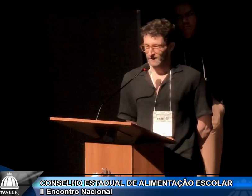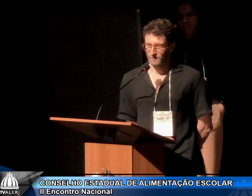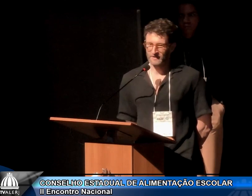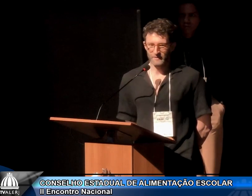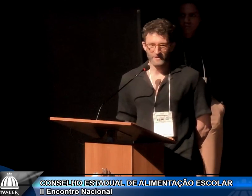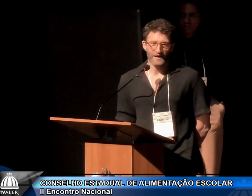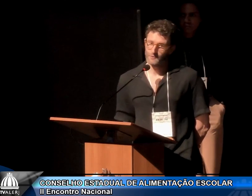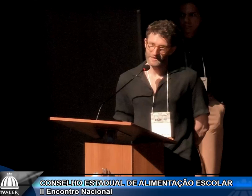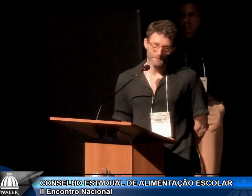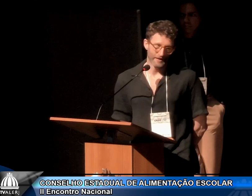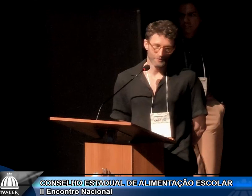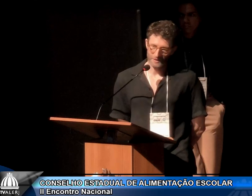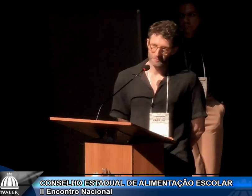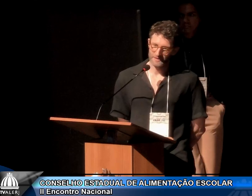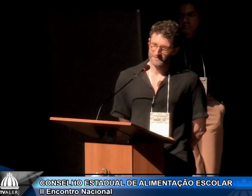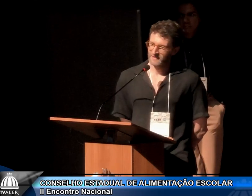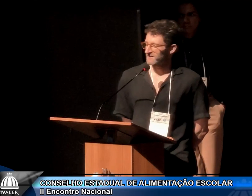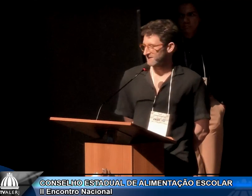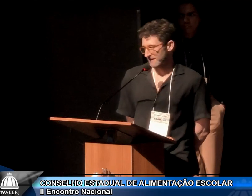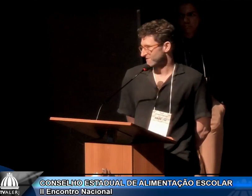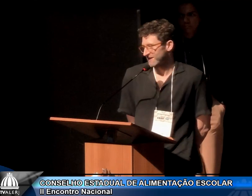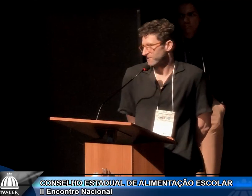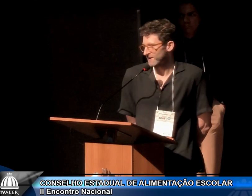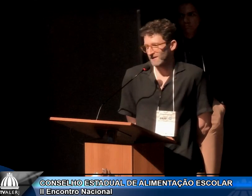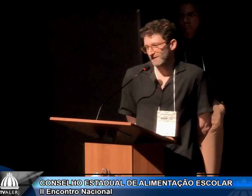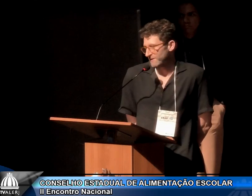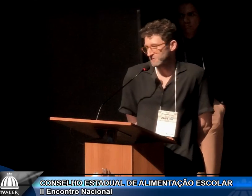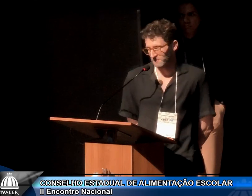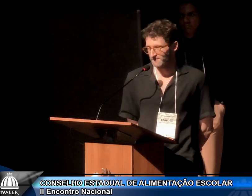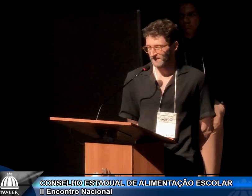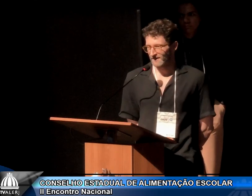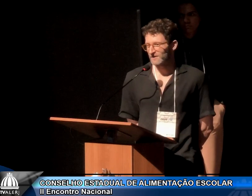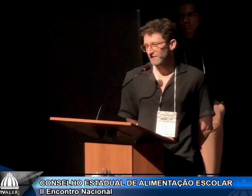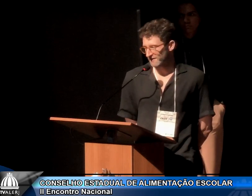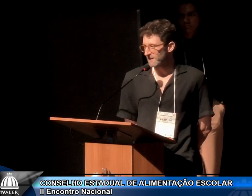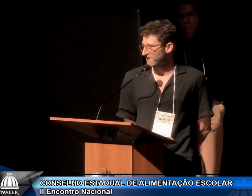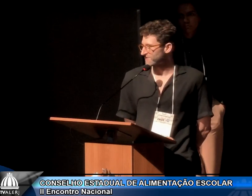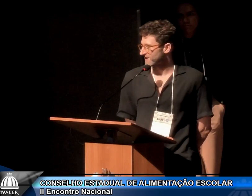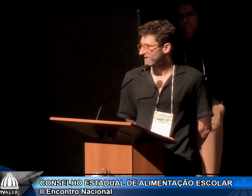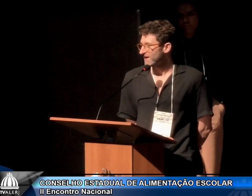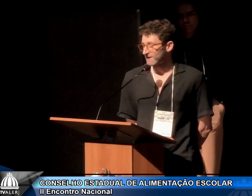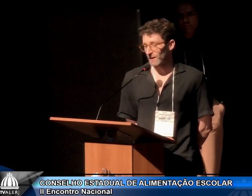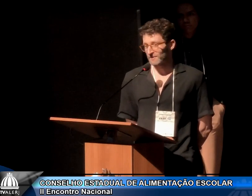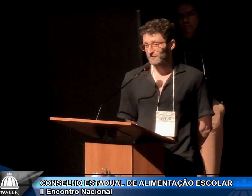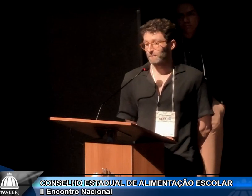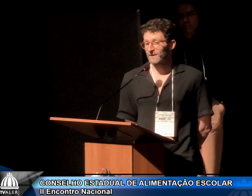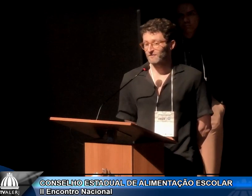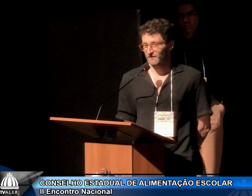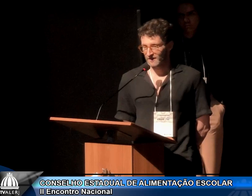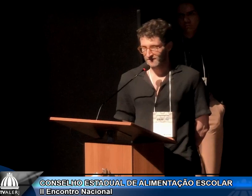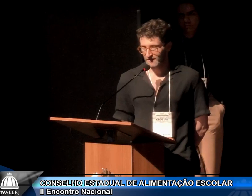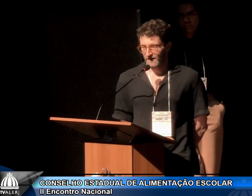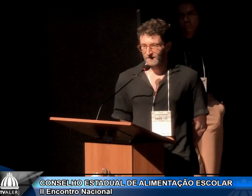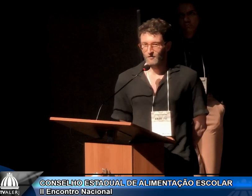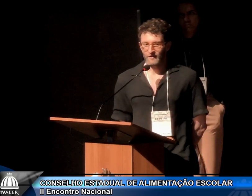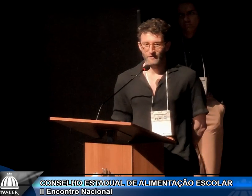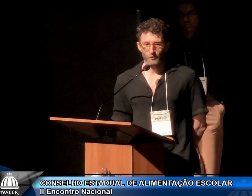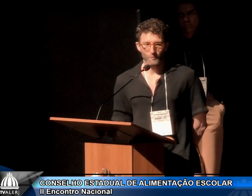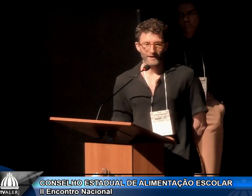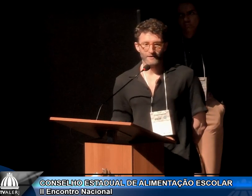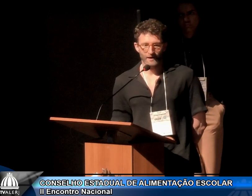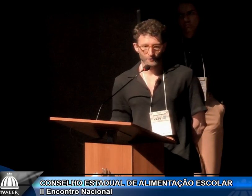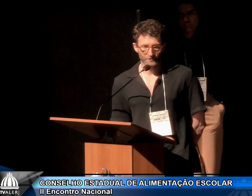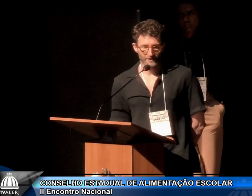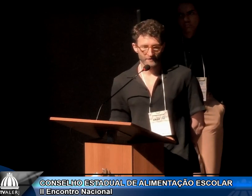um determinado alimento para poder atender ela não vai ter obrigação nenhuma e infelizmente né então é preciso prever talvez